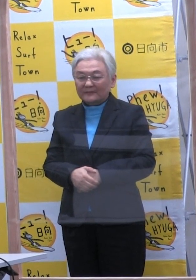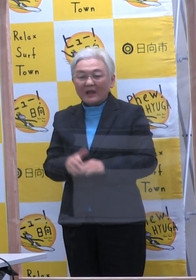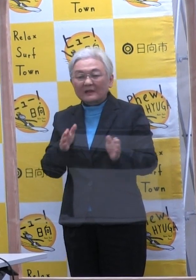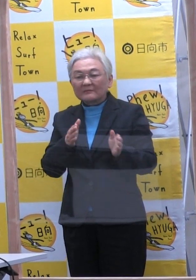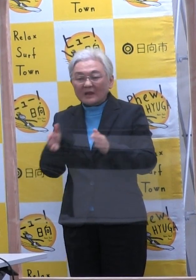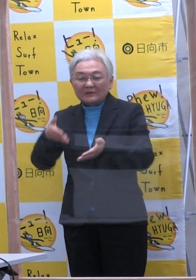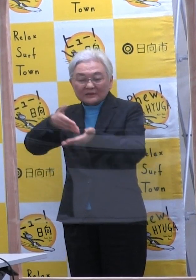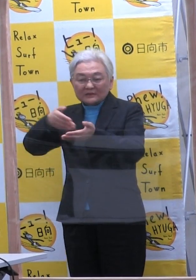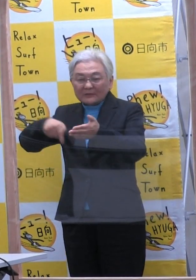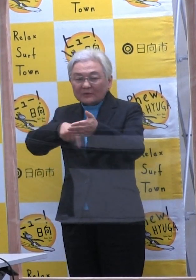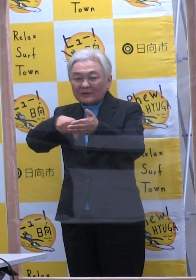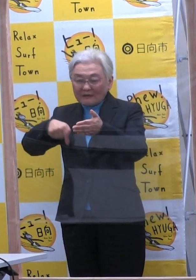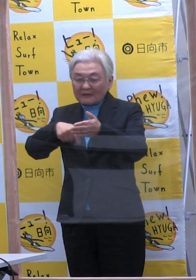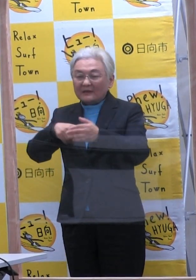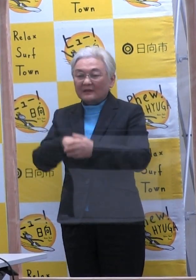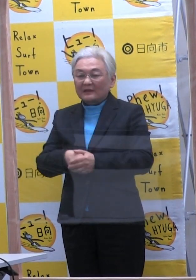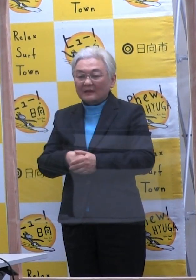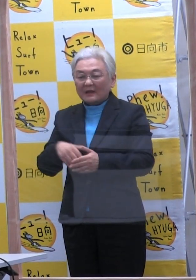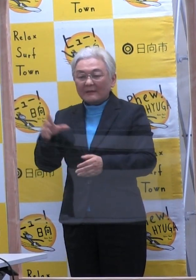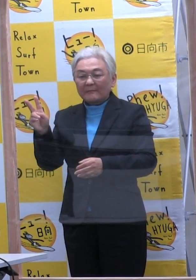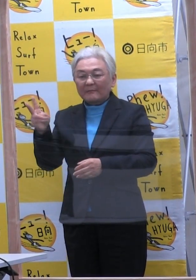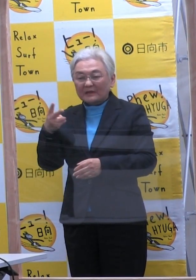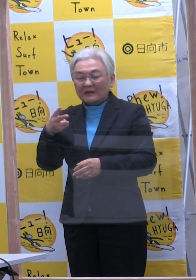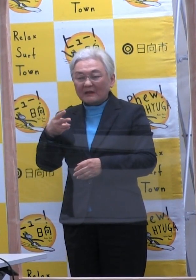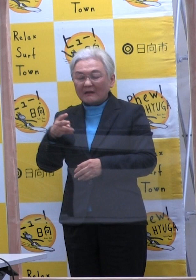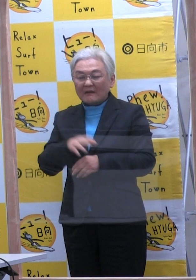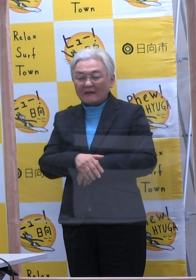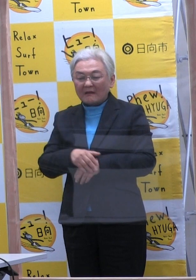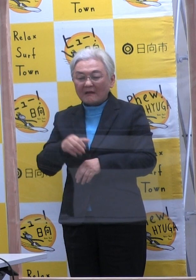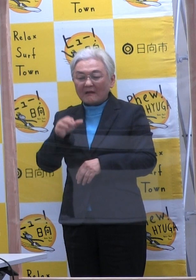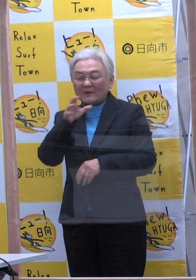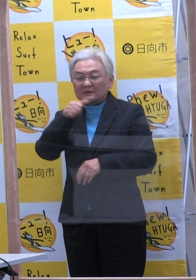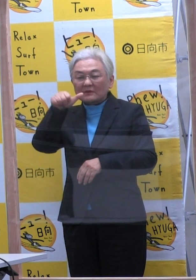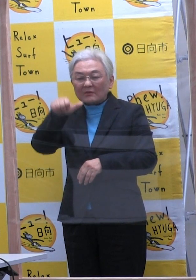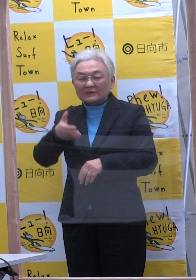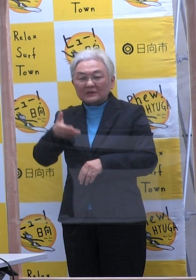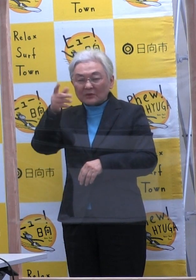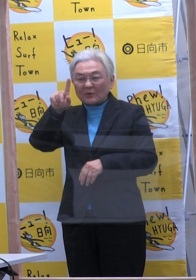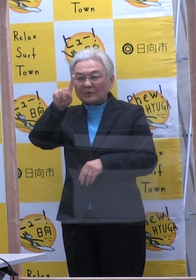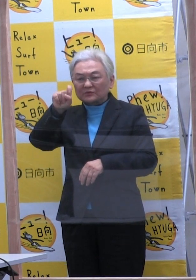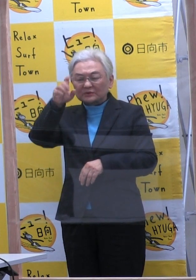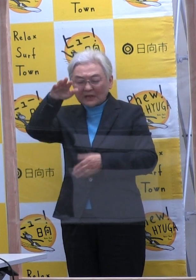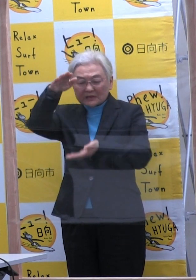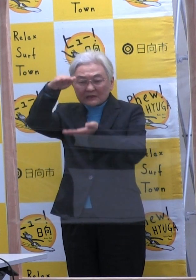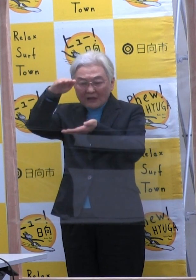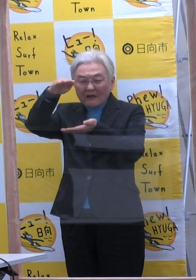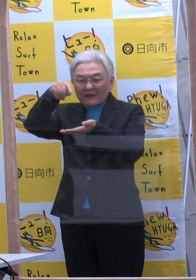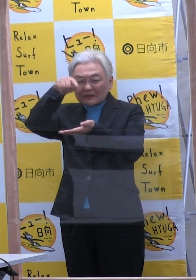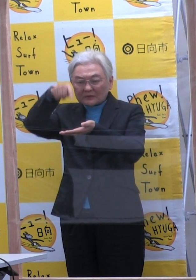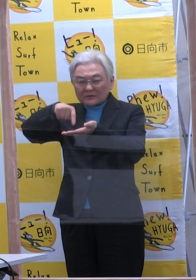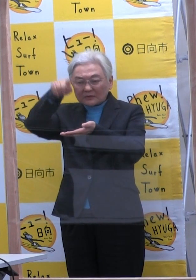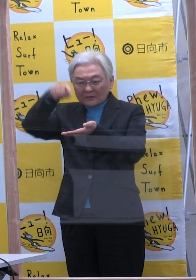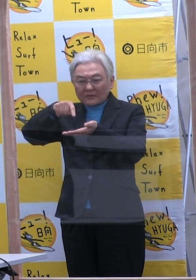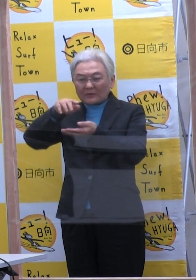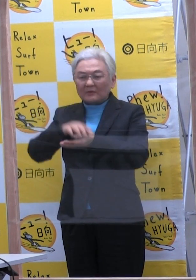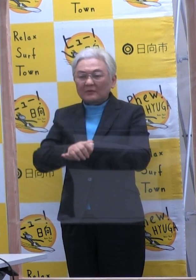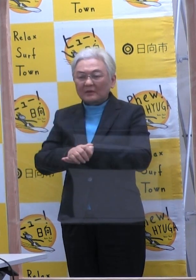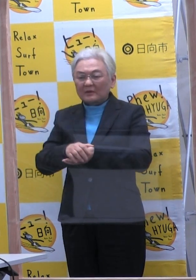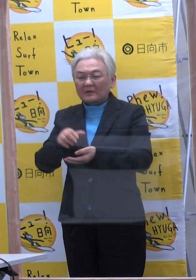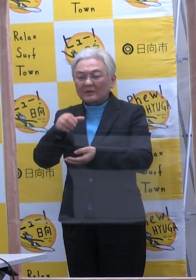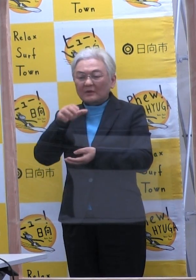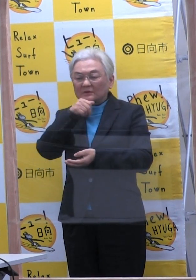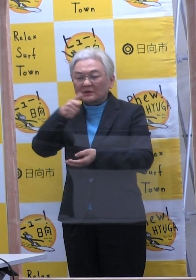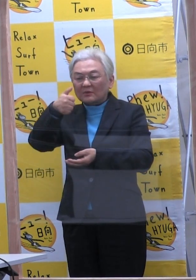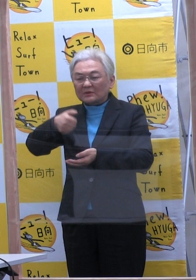今の説明の中で、また5歳以上11歳以下というところを